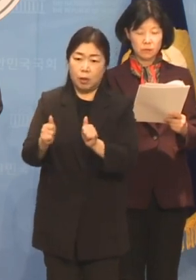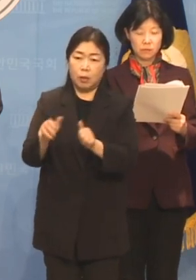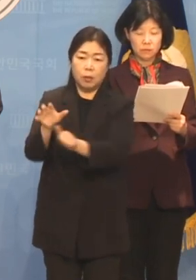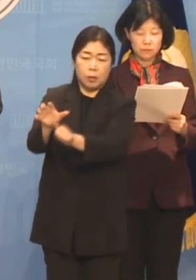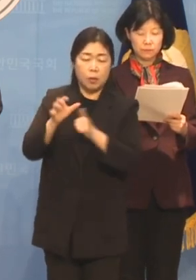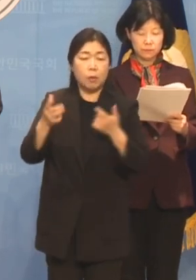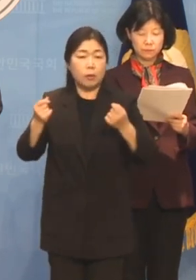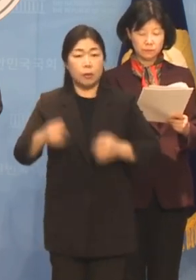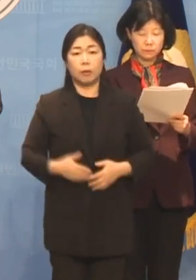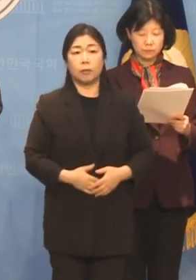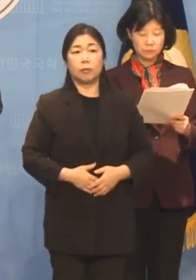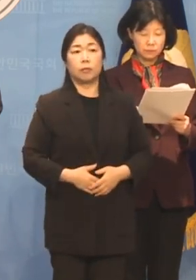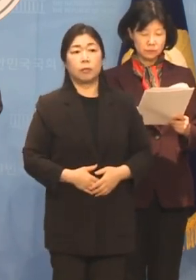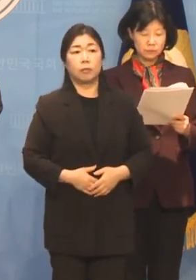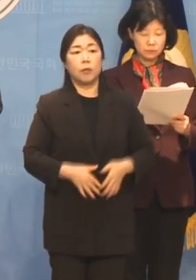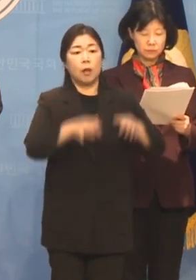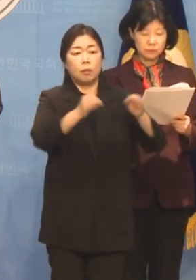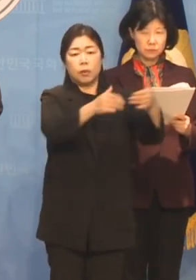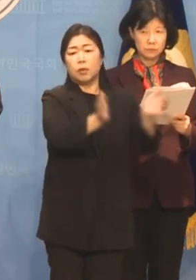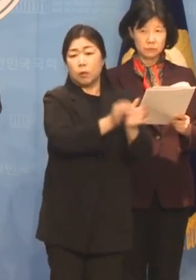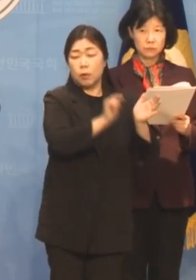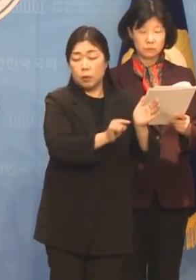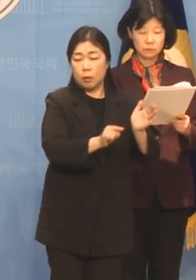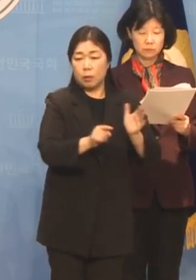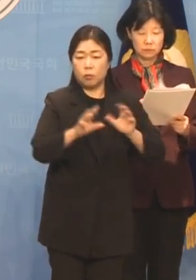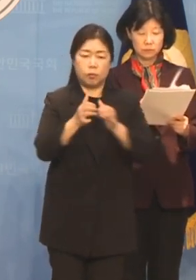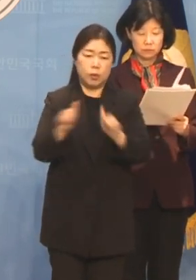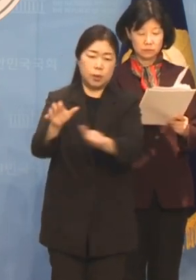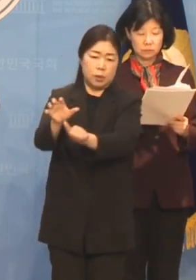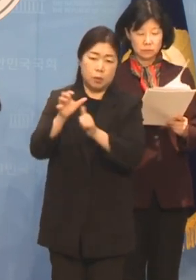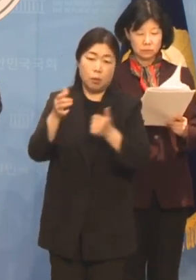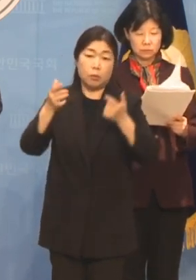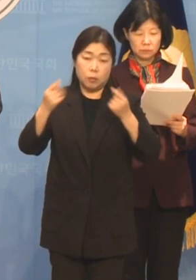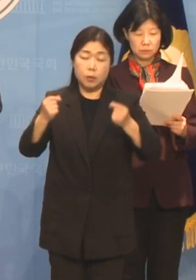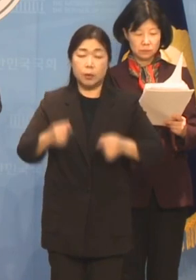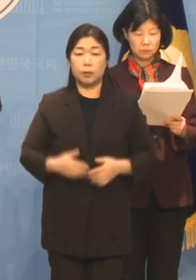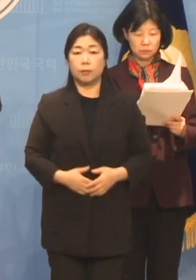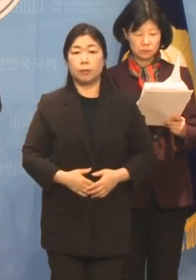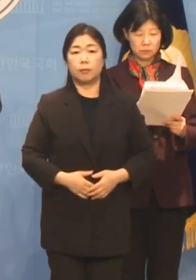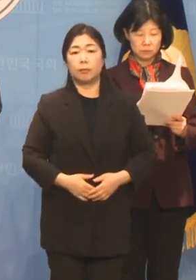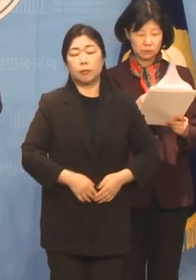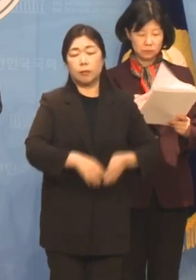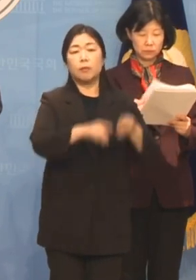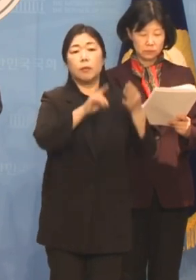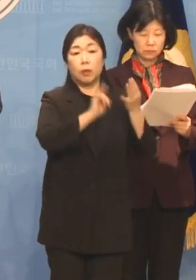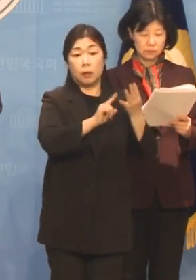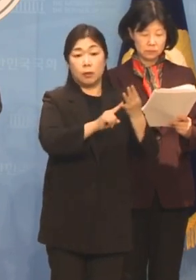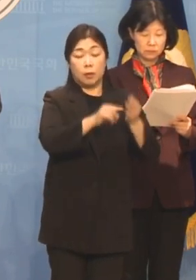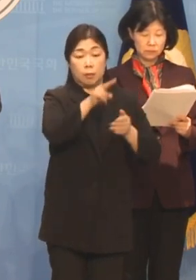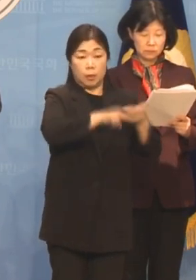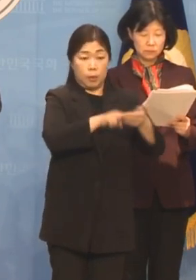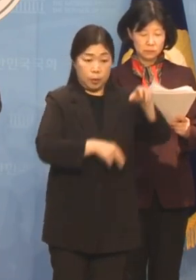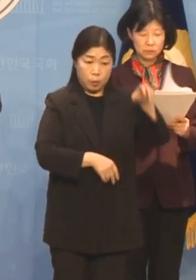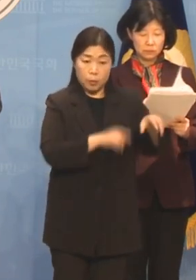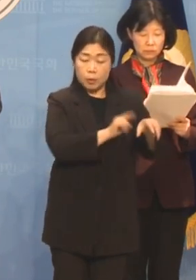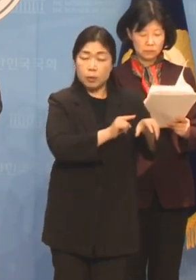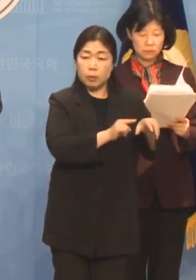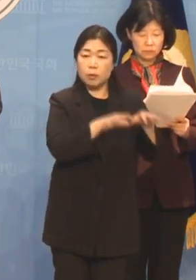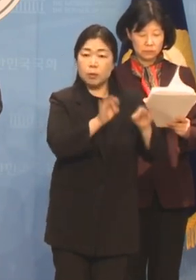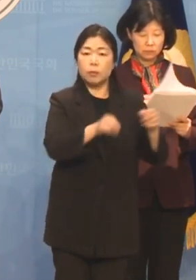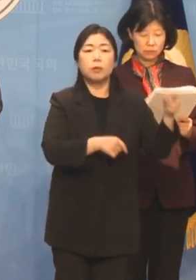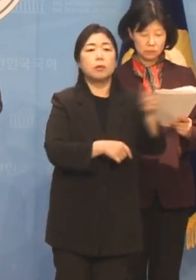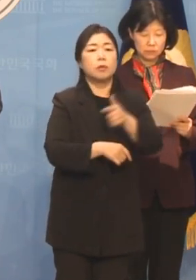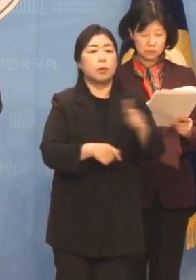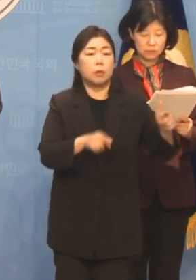준공공적 기능을 하는 금융기관이 국민을 배신한 것입니다. 넷, ELS 판매